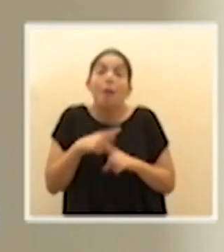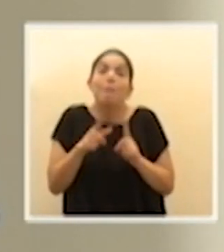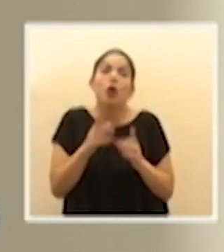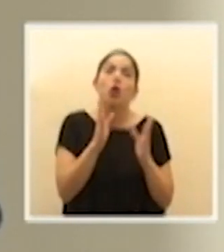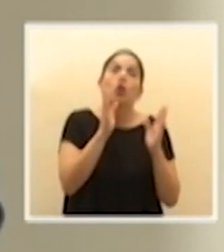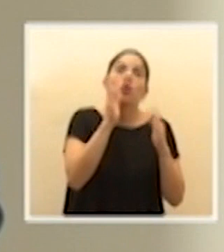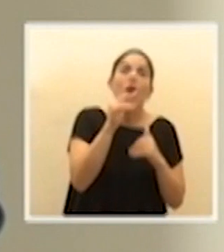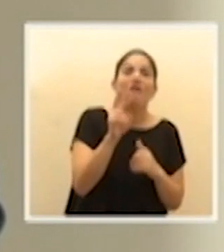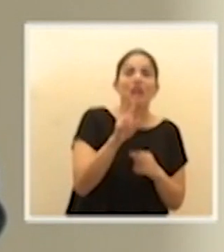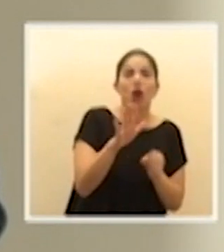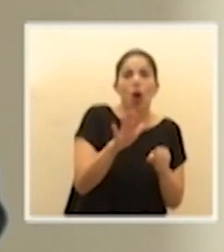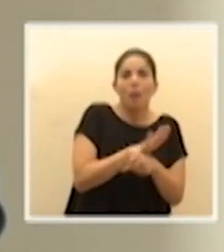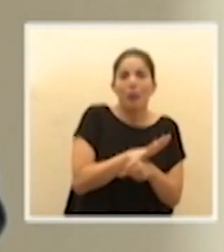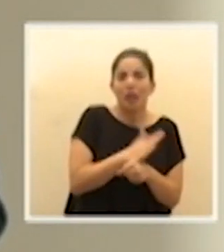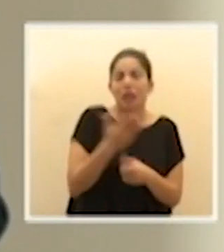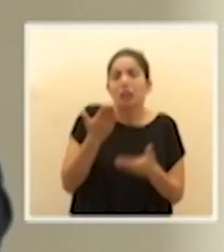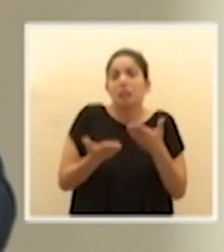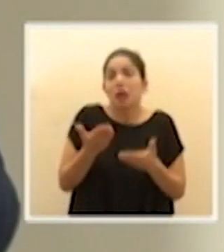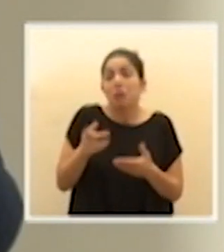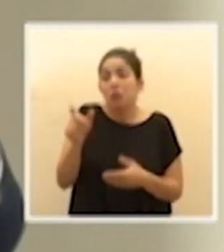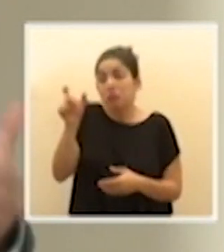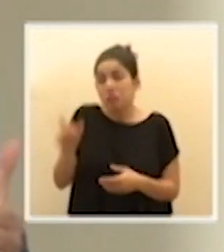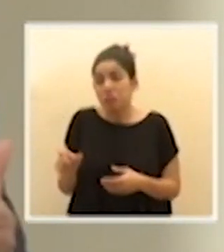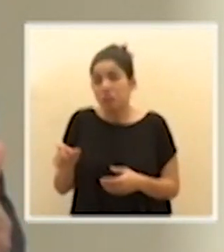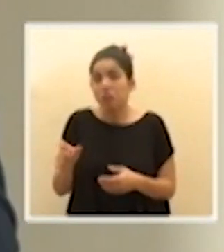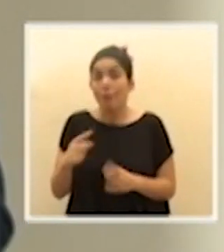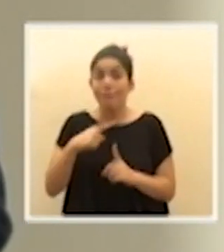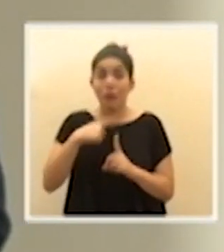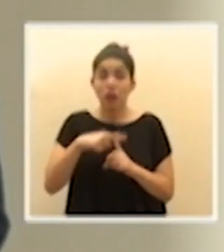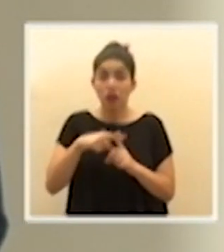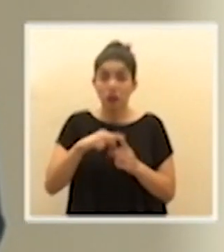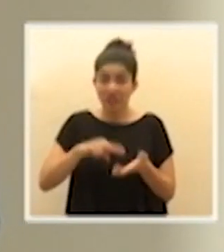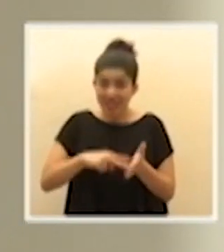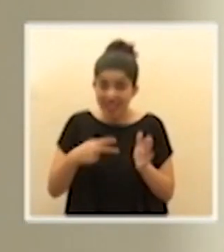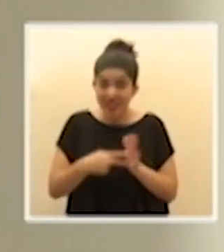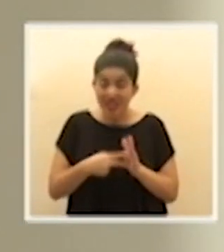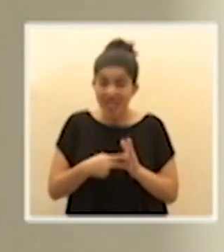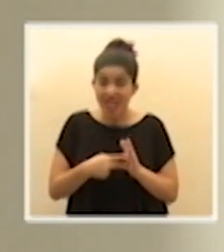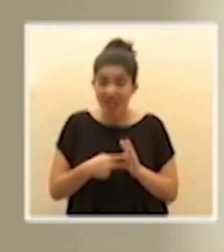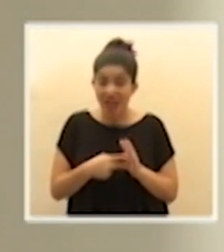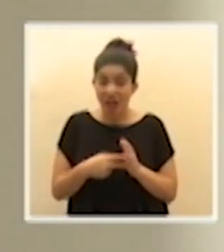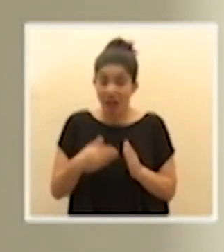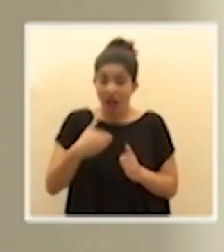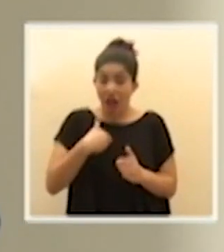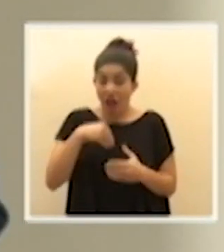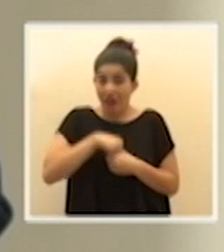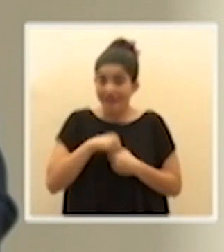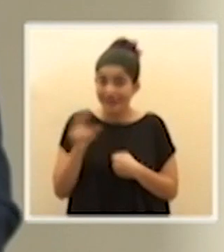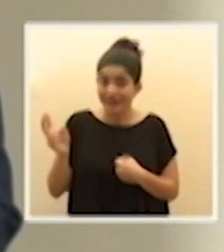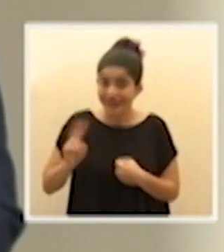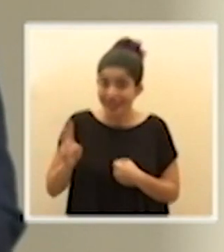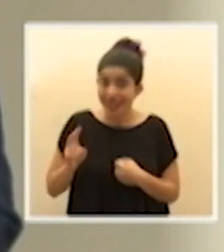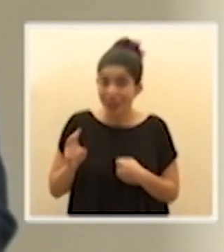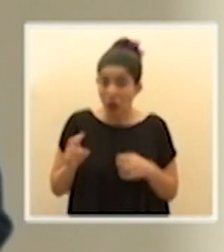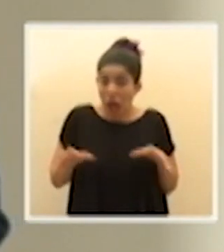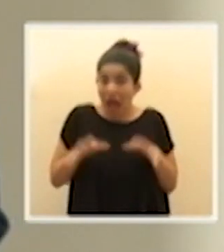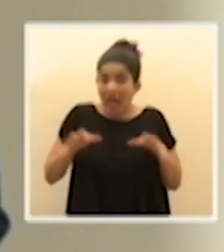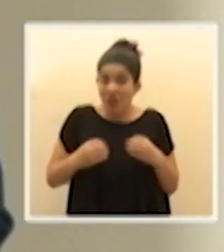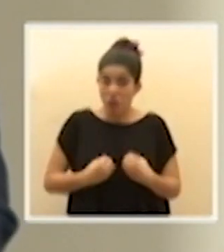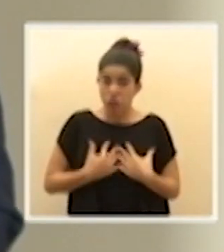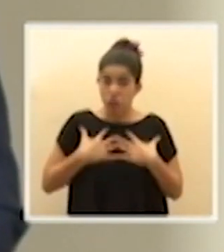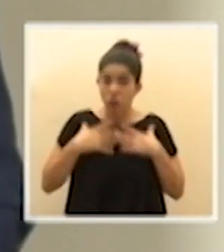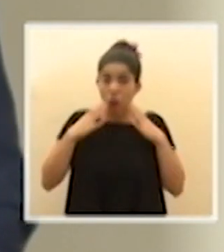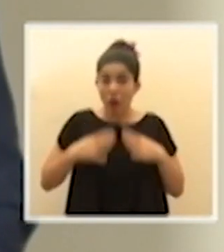virus completo. O sea, que no necesariamente por ser positivo significa que tienen un virus activo en